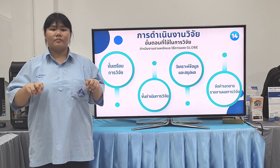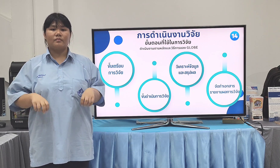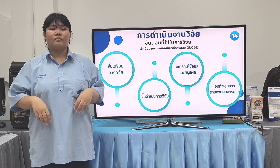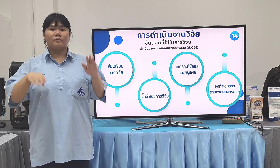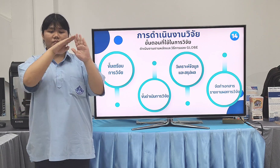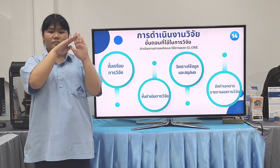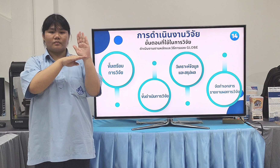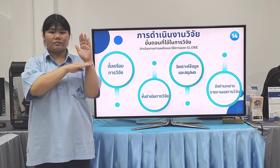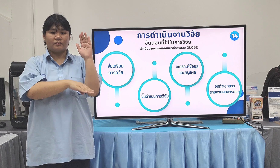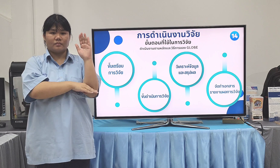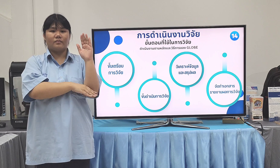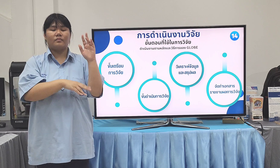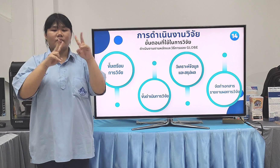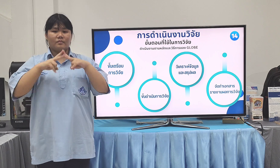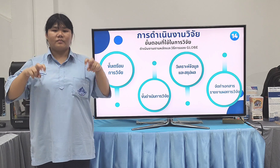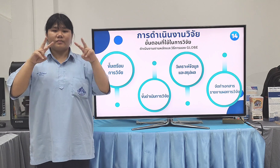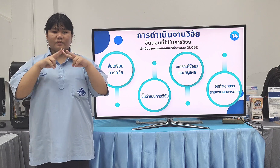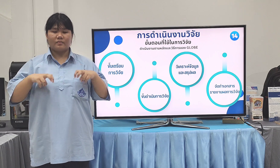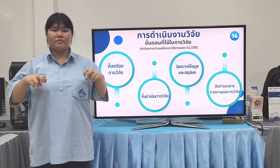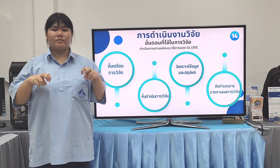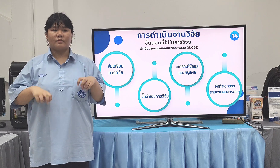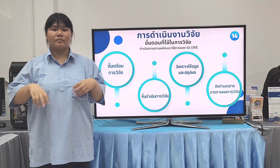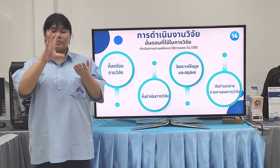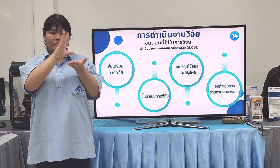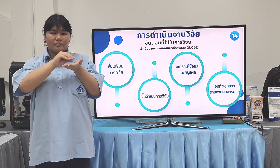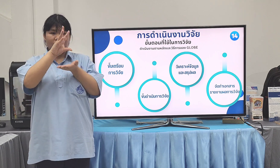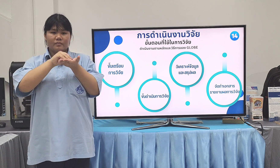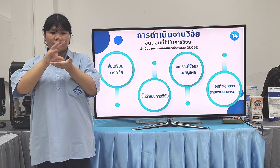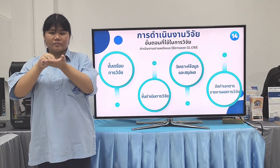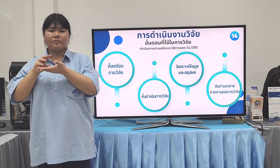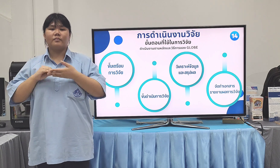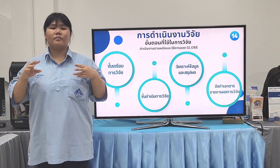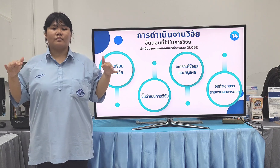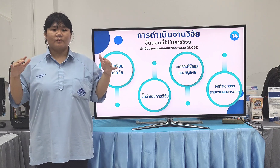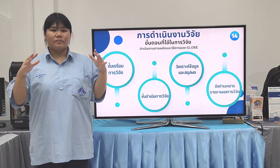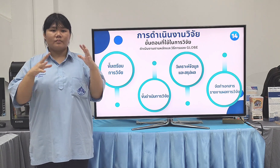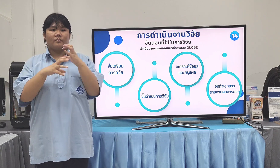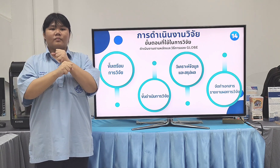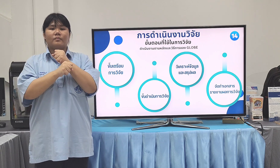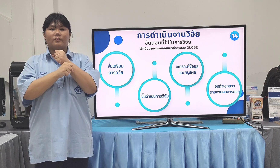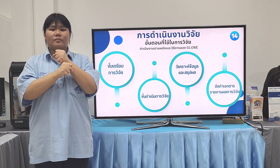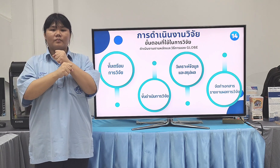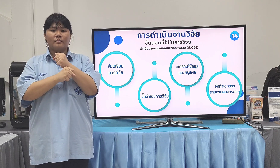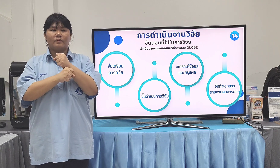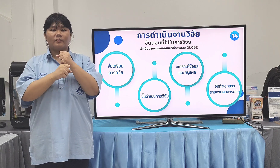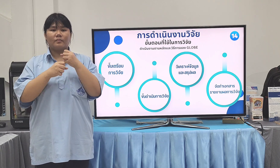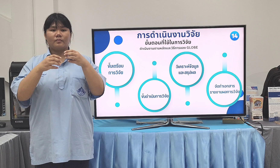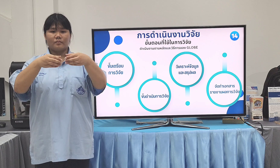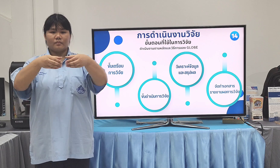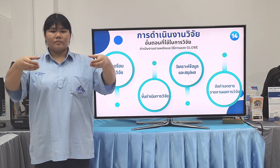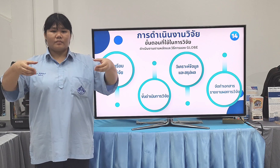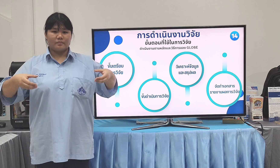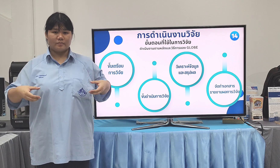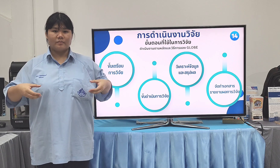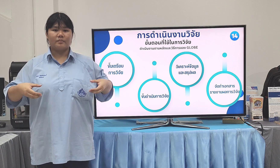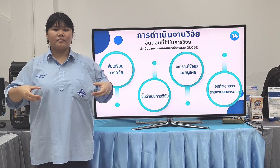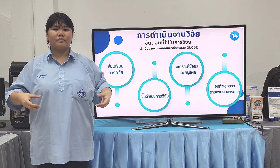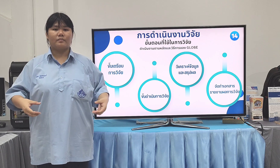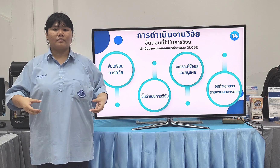วิจัยขั้นดำเนินการวิจัยวิเคราะห์ข้อมูลและสรุปผลจัดทำเอกสาร